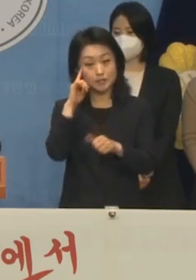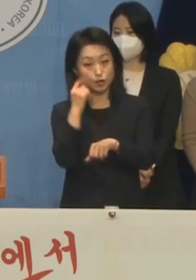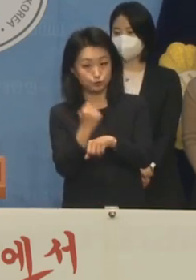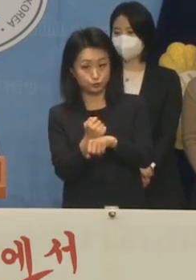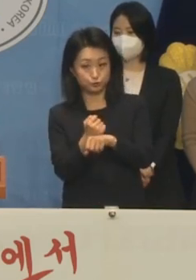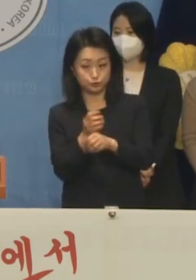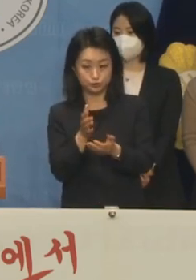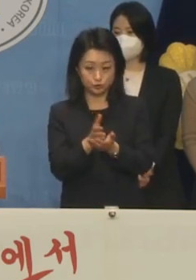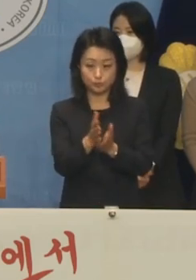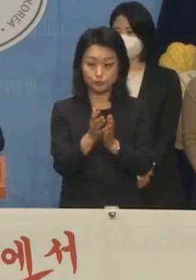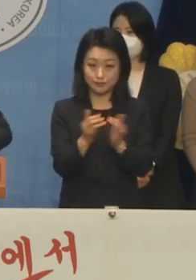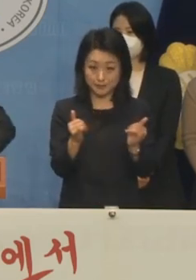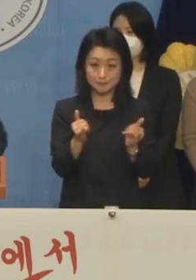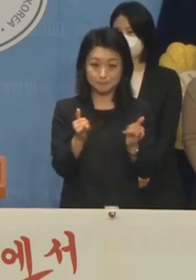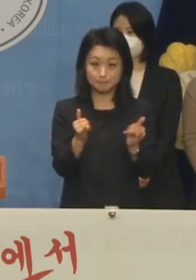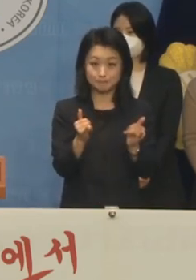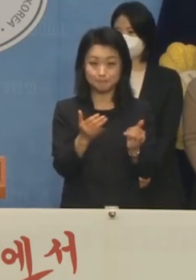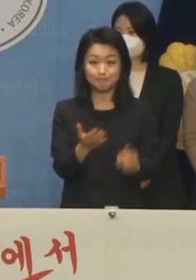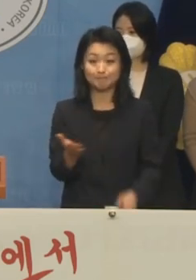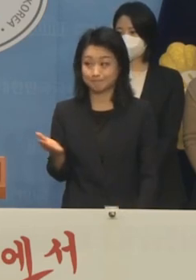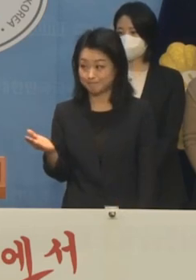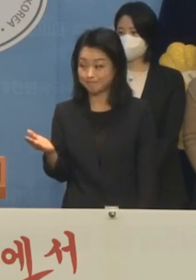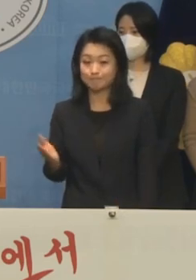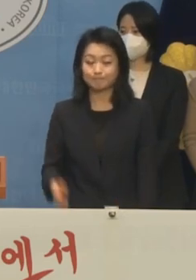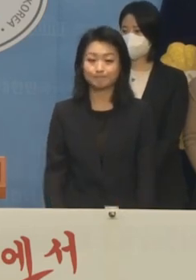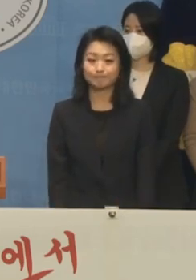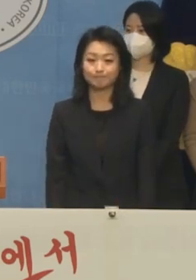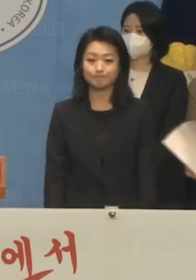연구회의 말씀 들어보도록 하겠습니다.